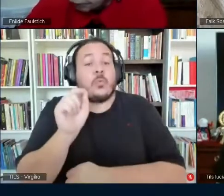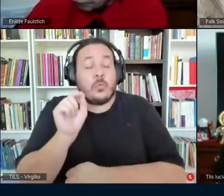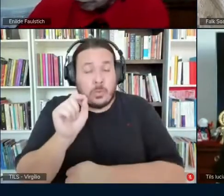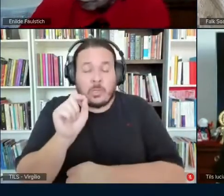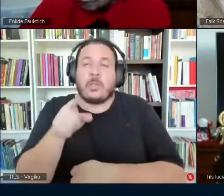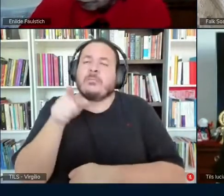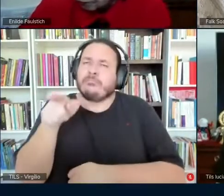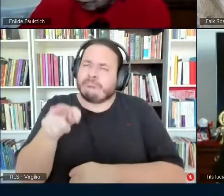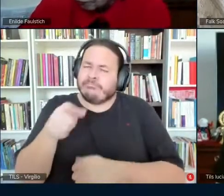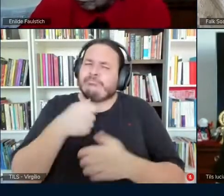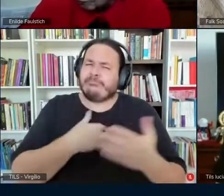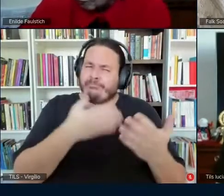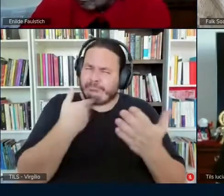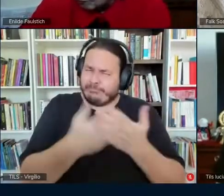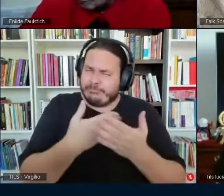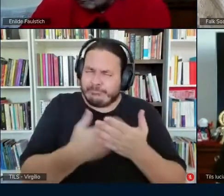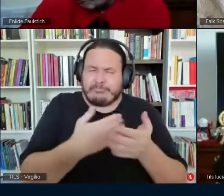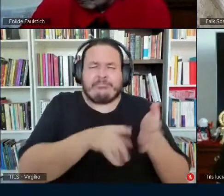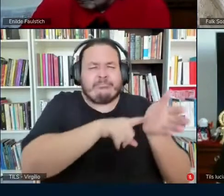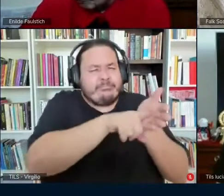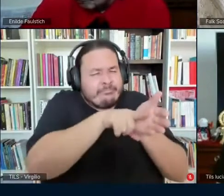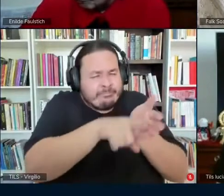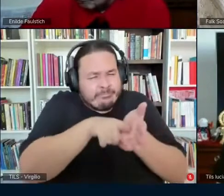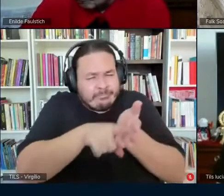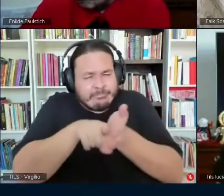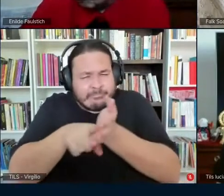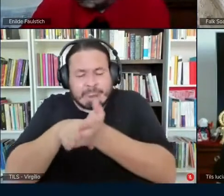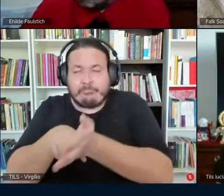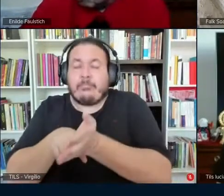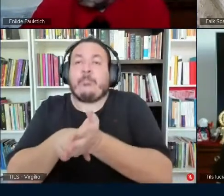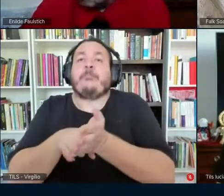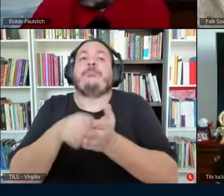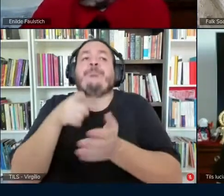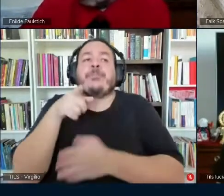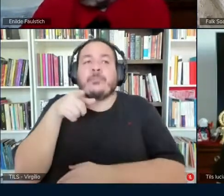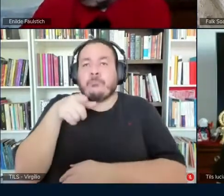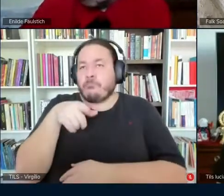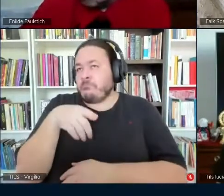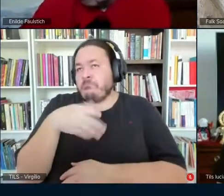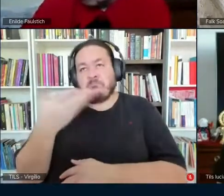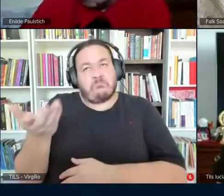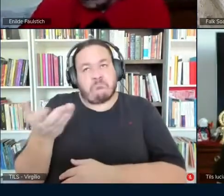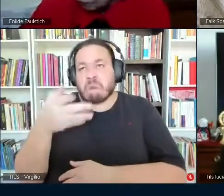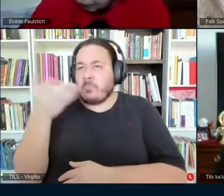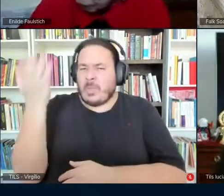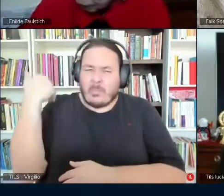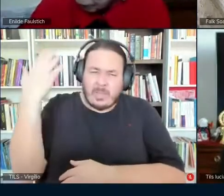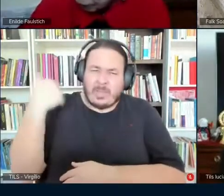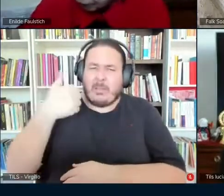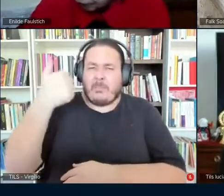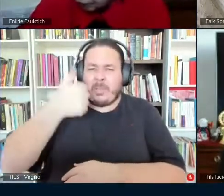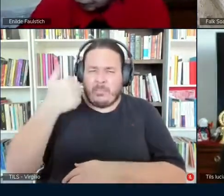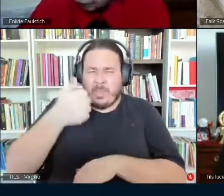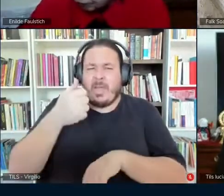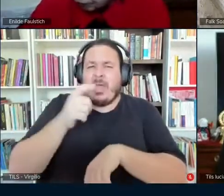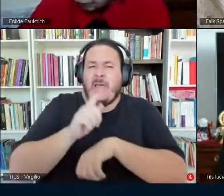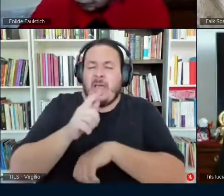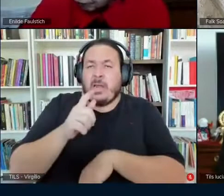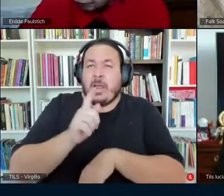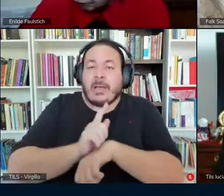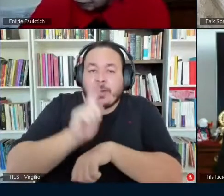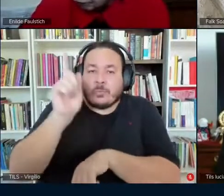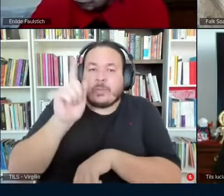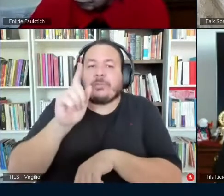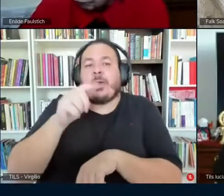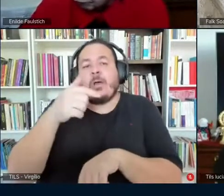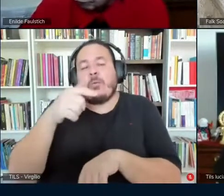estudo que você realizou, fosse no seu no curso de primeira graduação que você fez, ou segunda